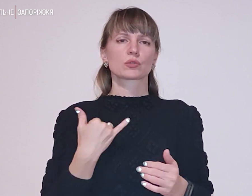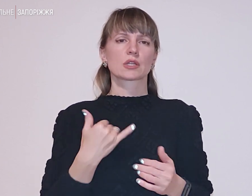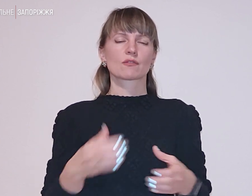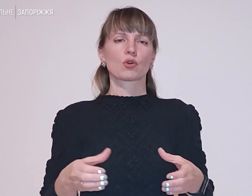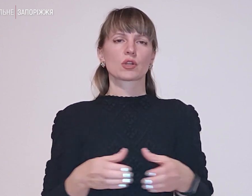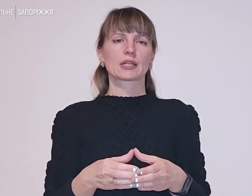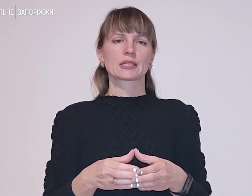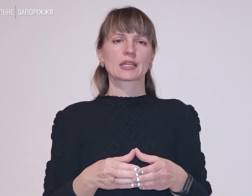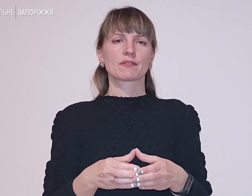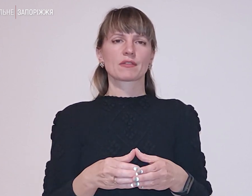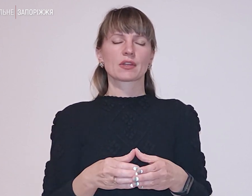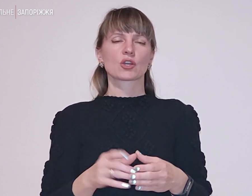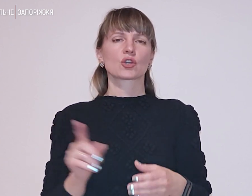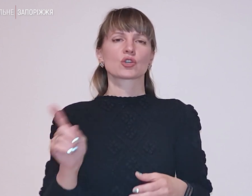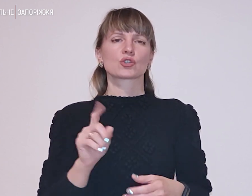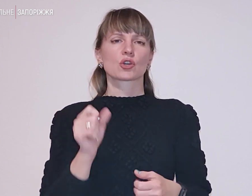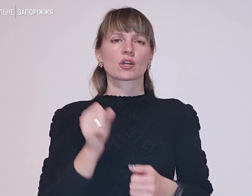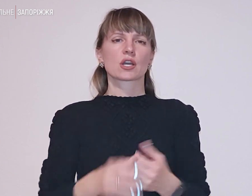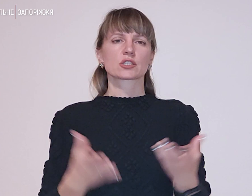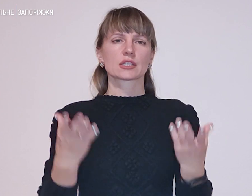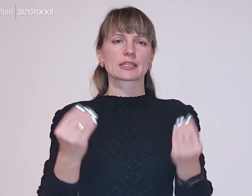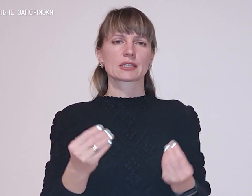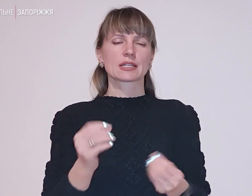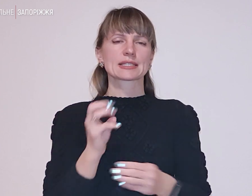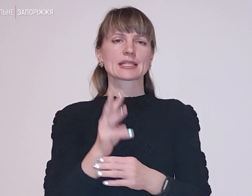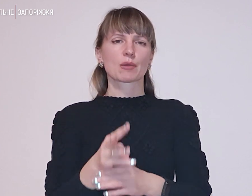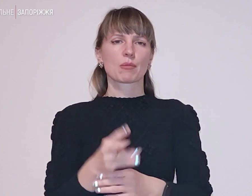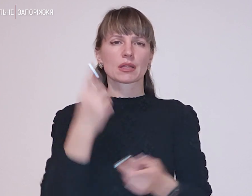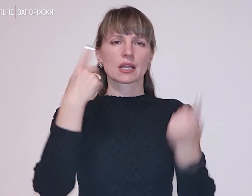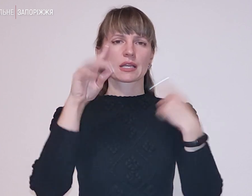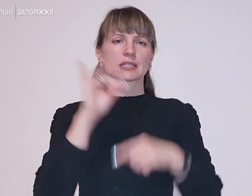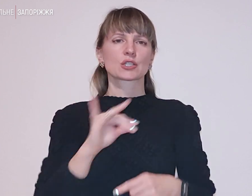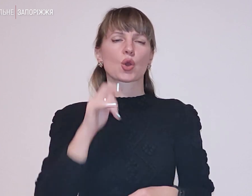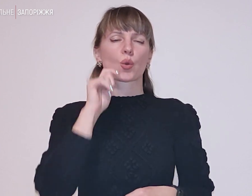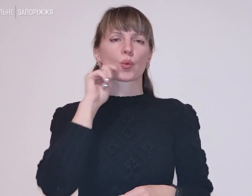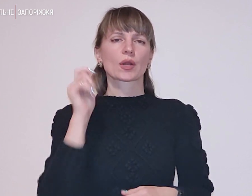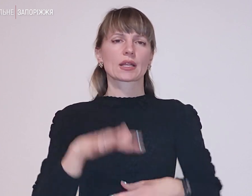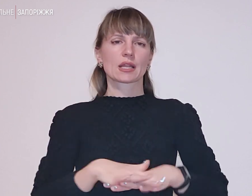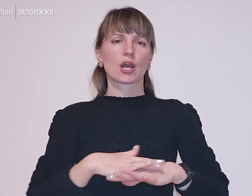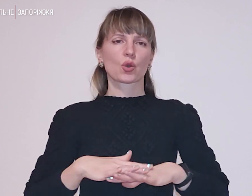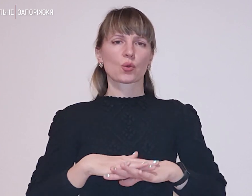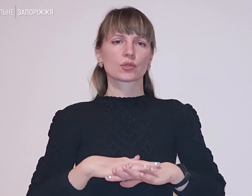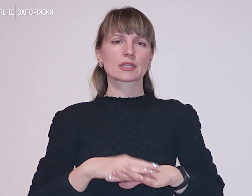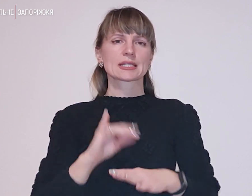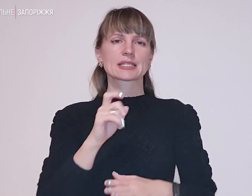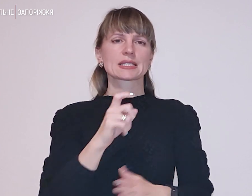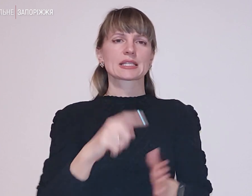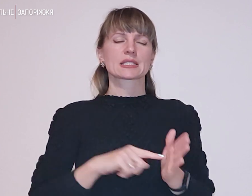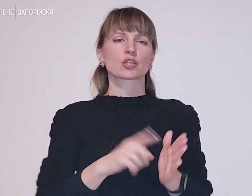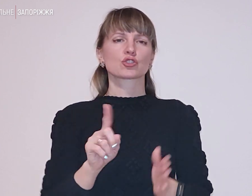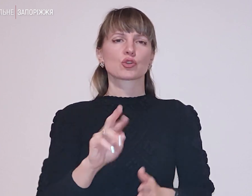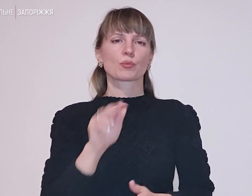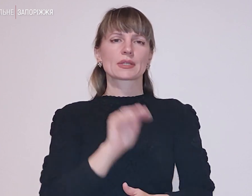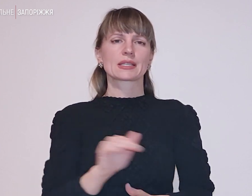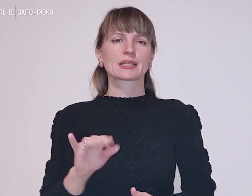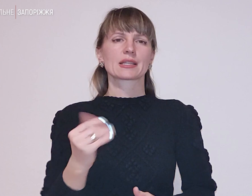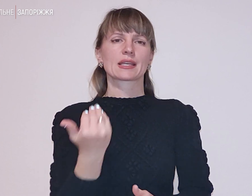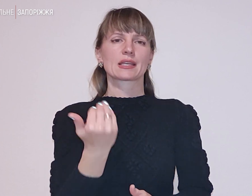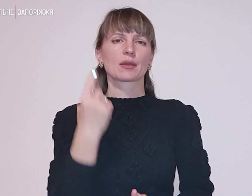колективі, щоденно знімати казочки українські народні, з метою, щоб діти і їх пізнавали,